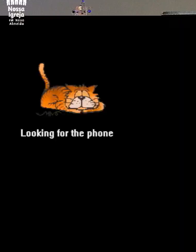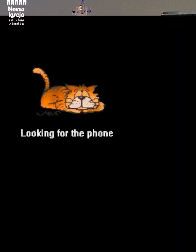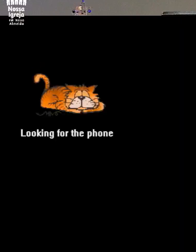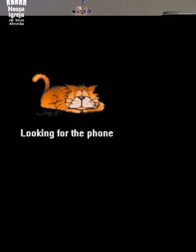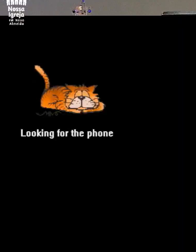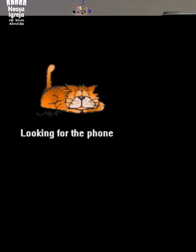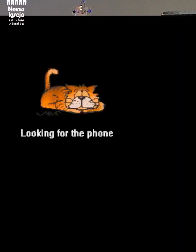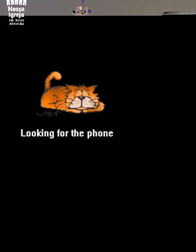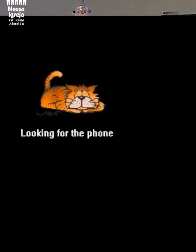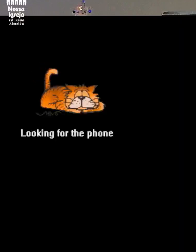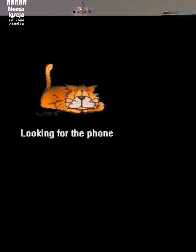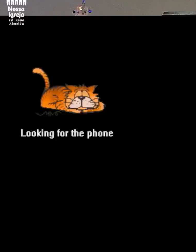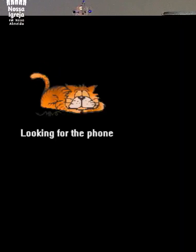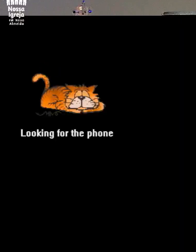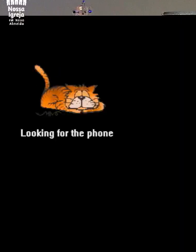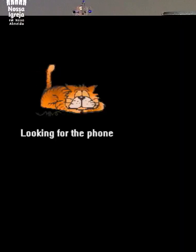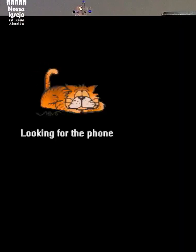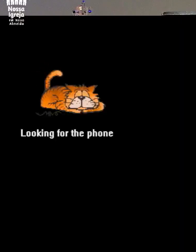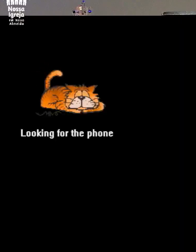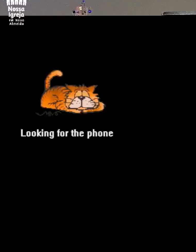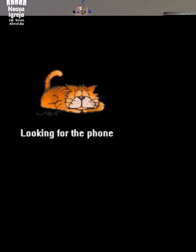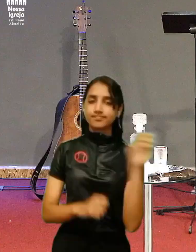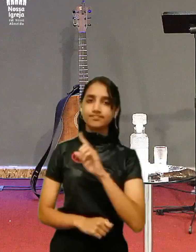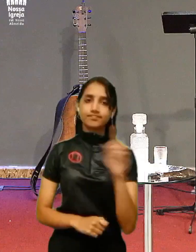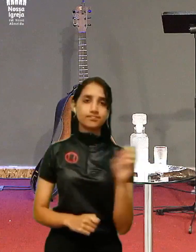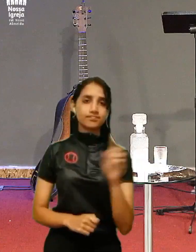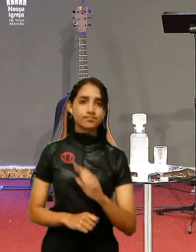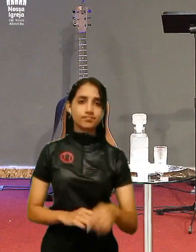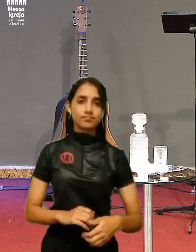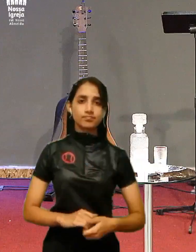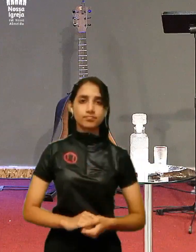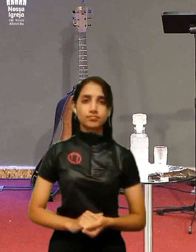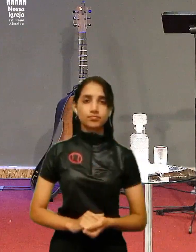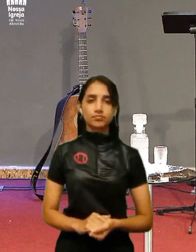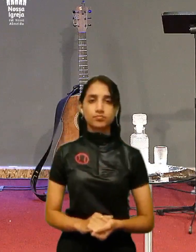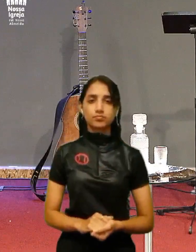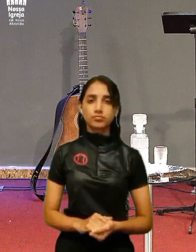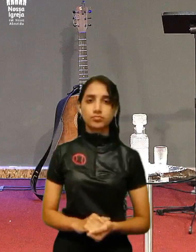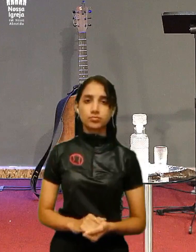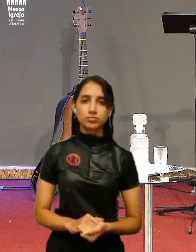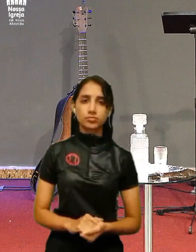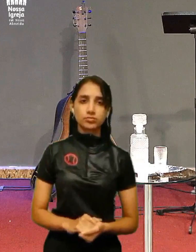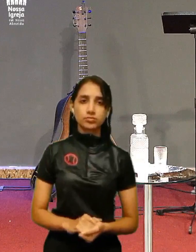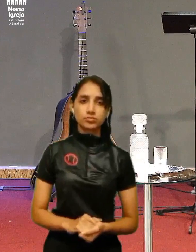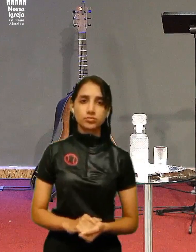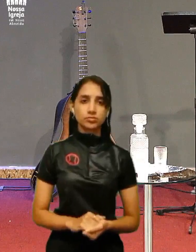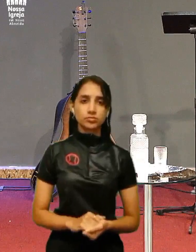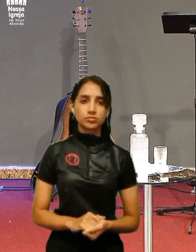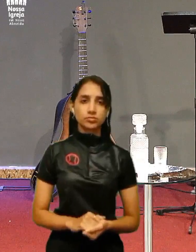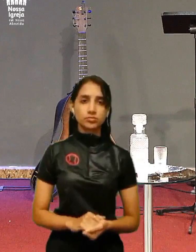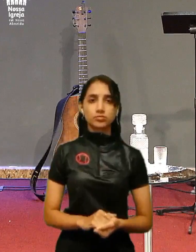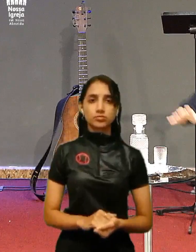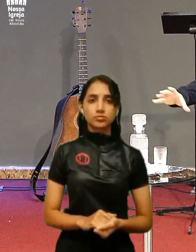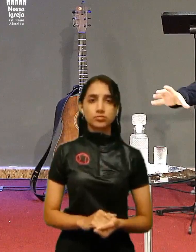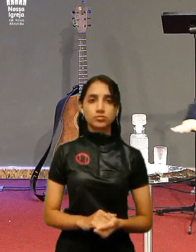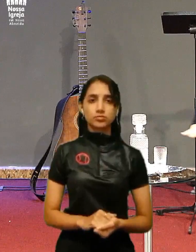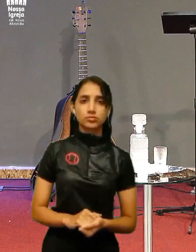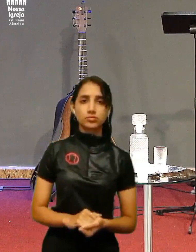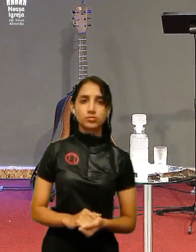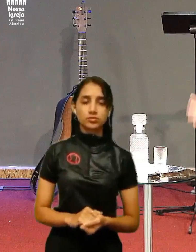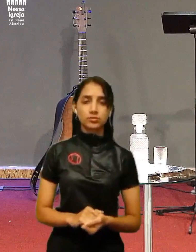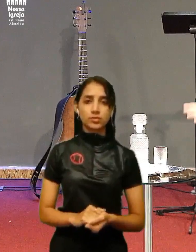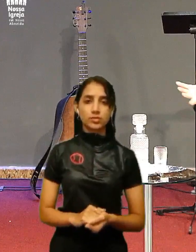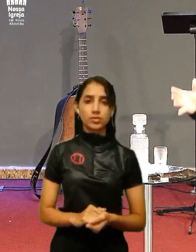Existe uma geração de assassinos, abortistas, meus irmãos, que acham que porque um bebê não